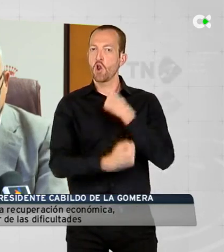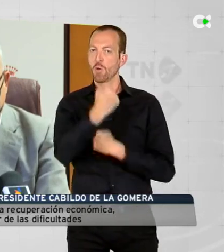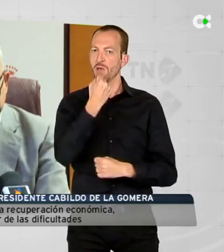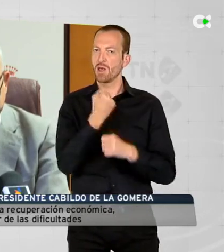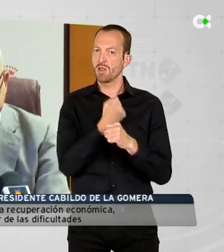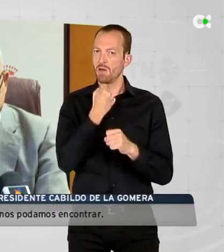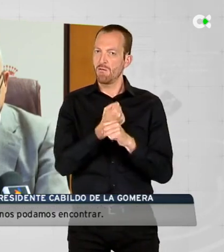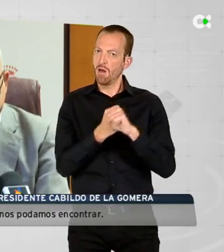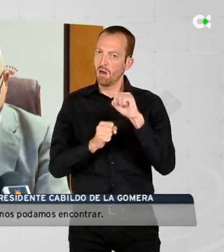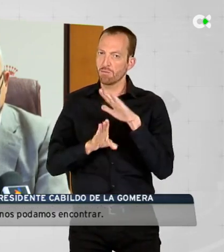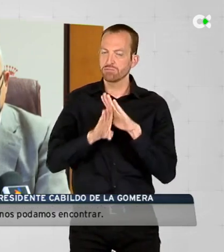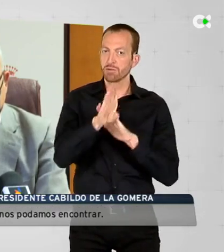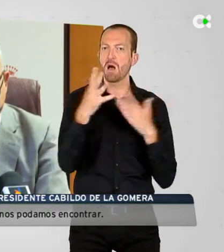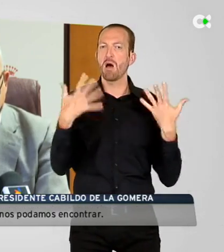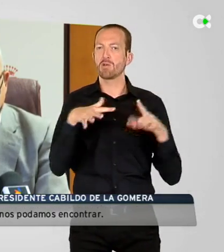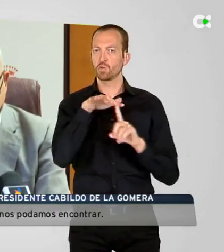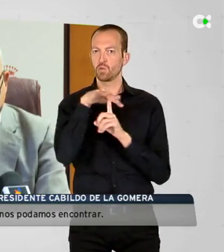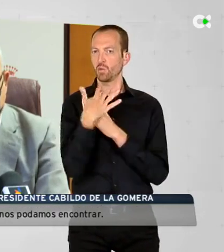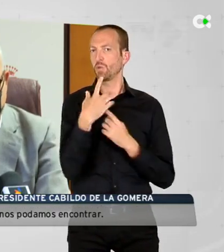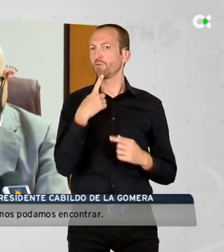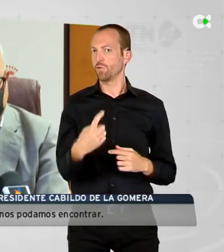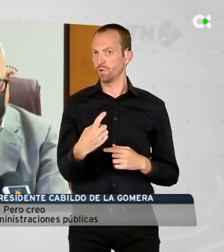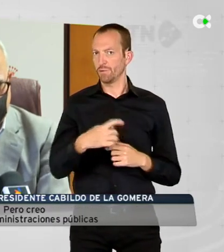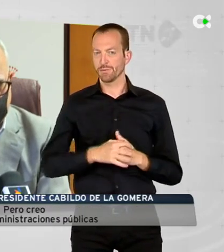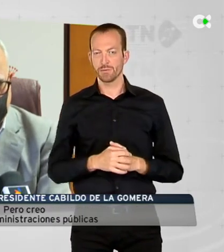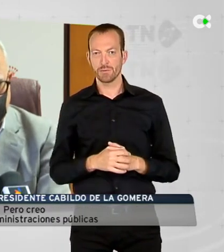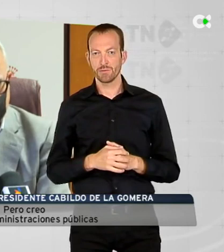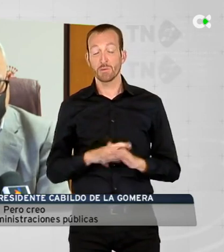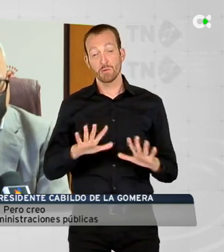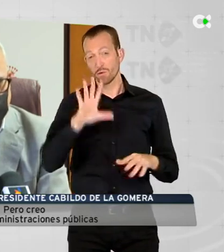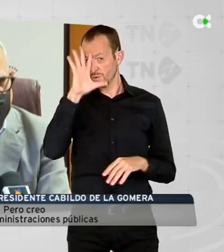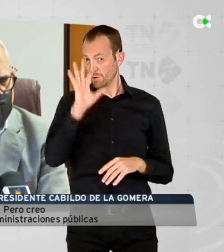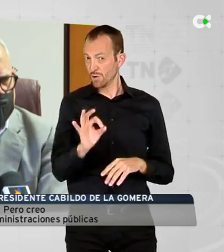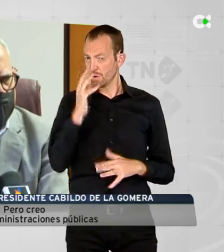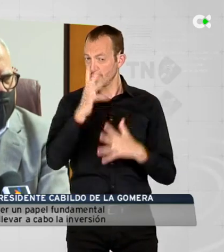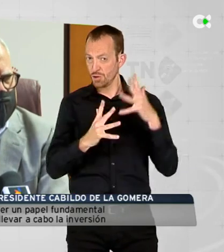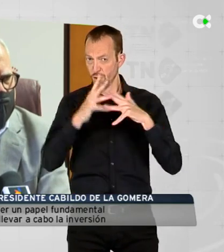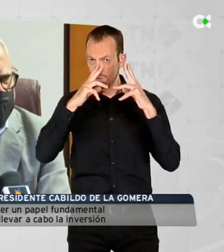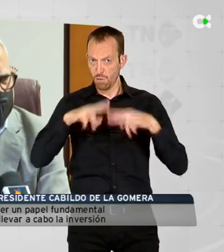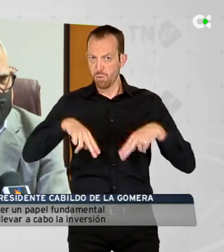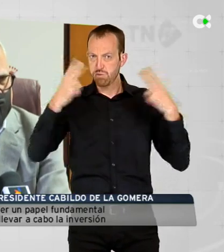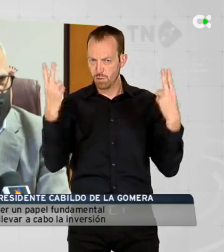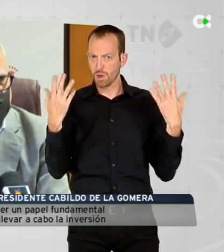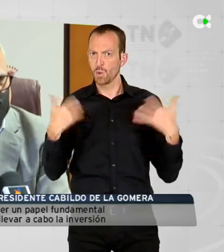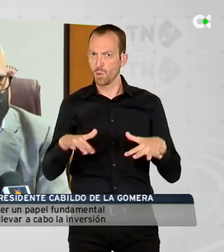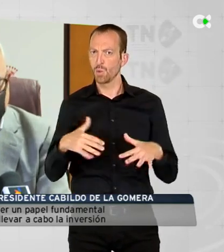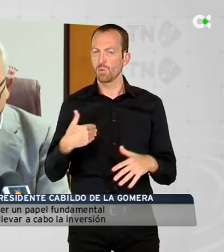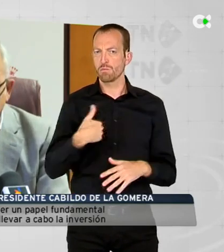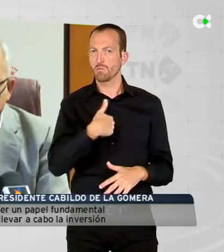a pesar de las dificultades que podamos encontrar. Pero creo que las administraciones públicas vamos a hacer un papel